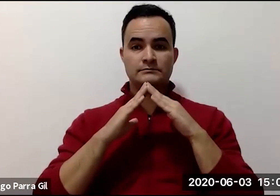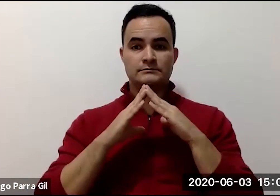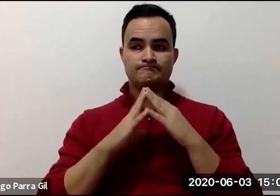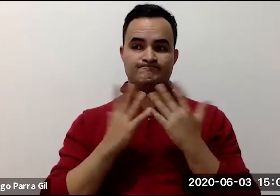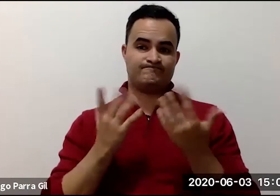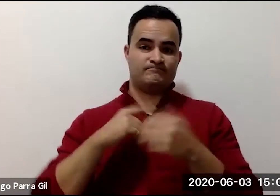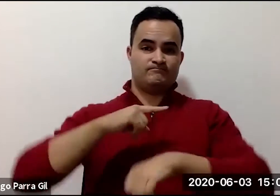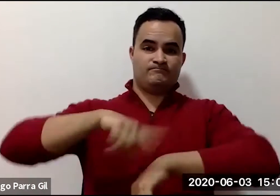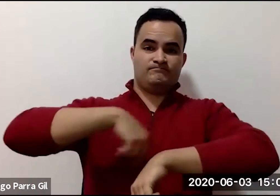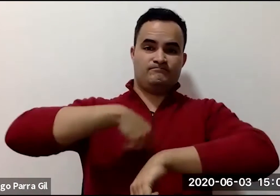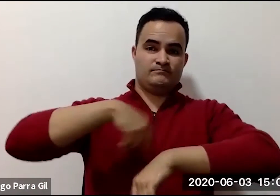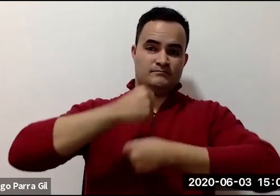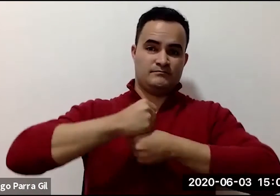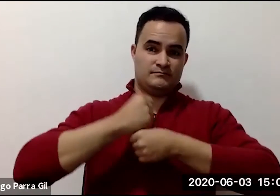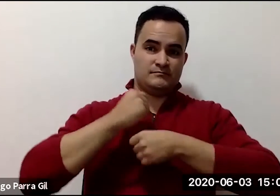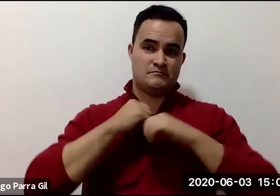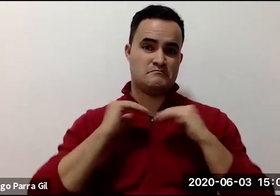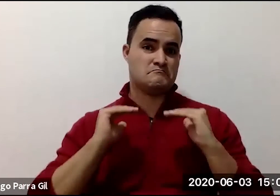trabajo, de estudio.